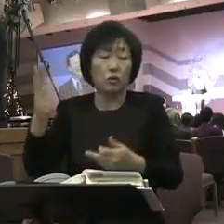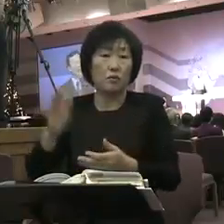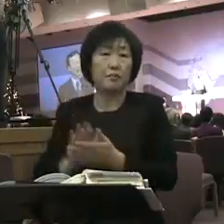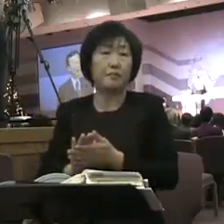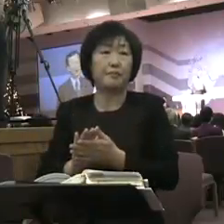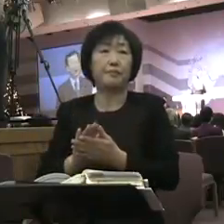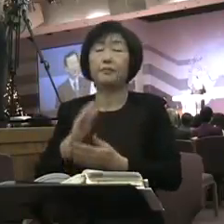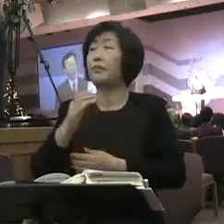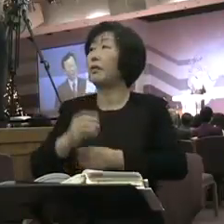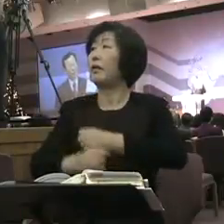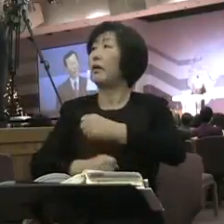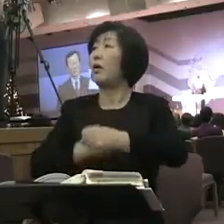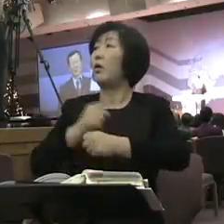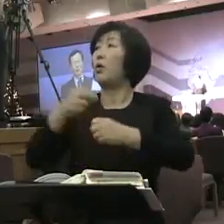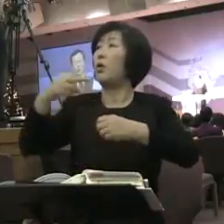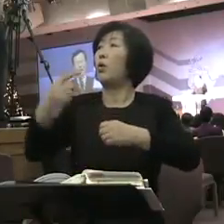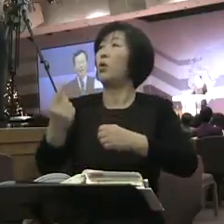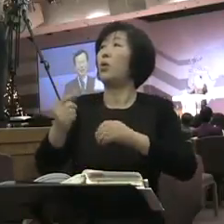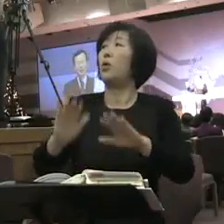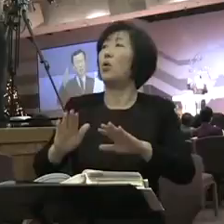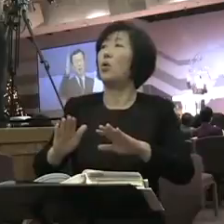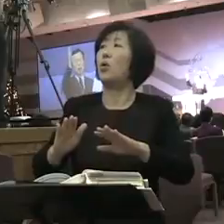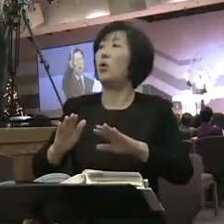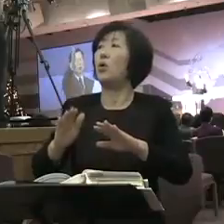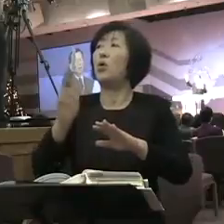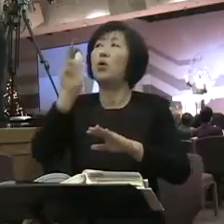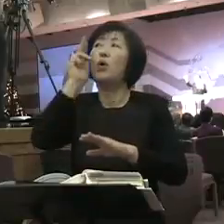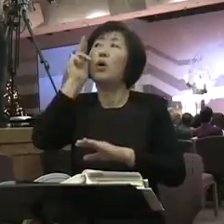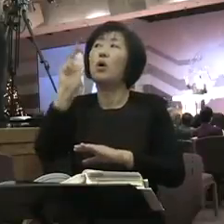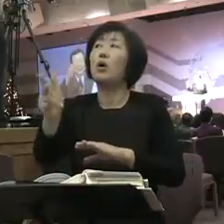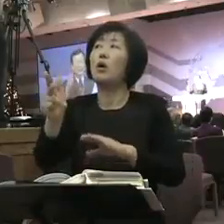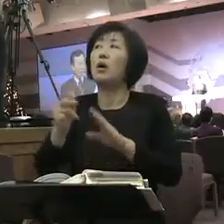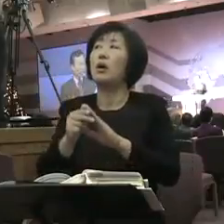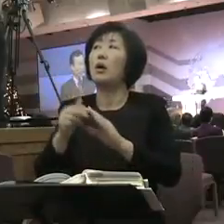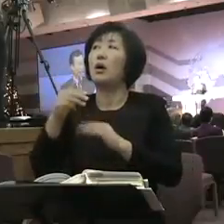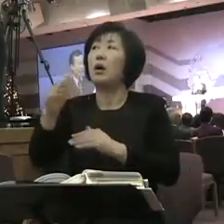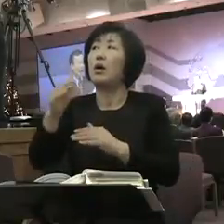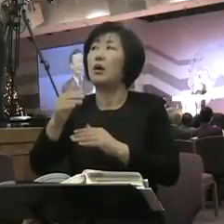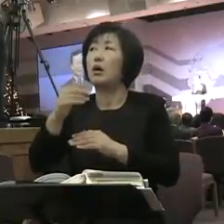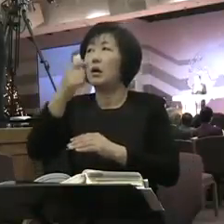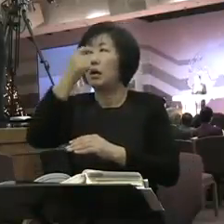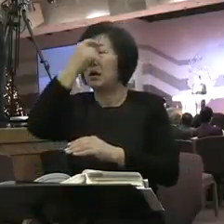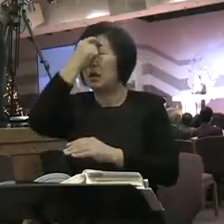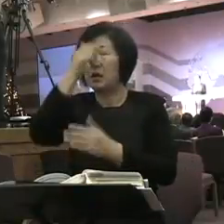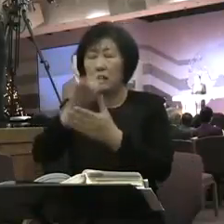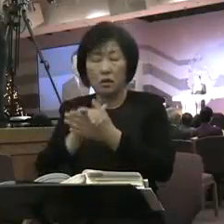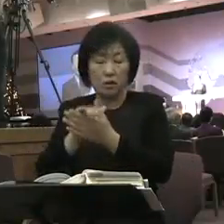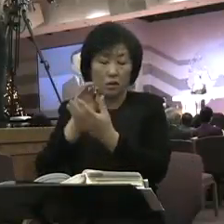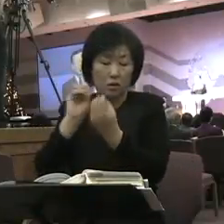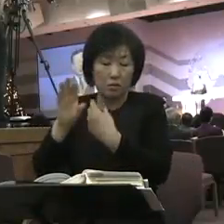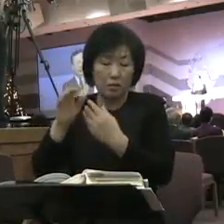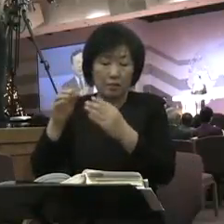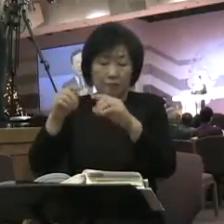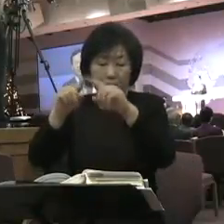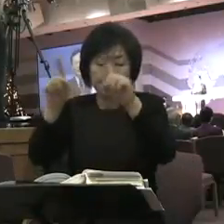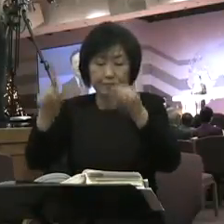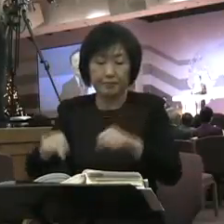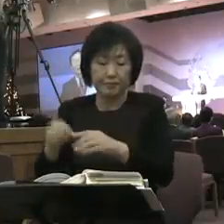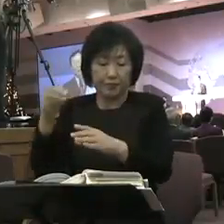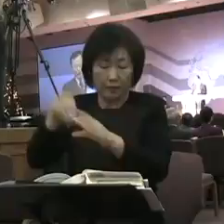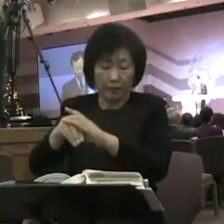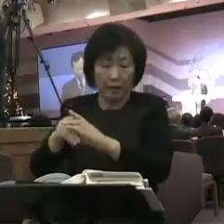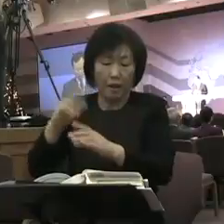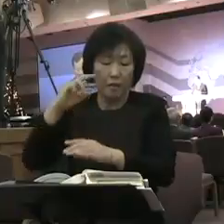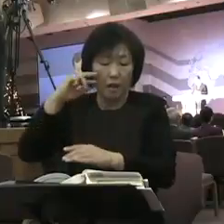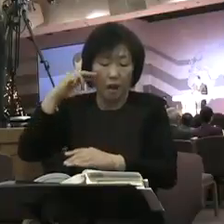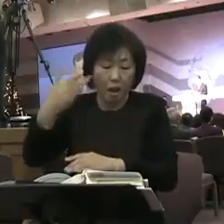있으면 좋겠어요. 오늘도 또 이번 주에도 나가시면서 바로 건너편에 기도 응답함이 있습니다. 걷다 서서 넣어주시면은